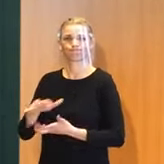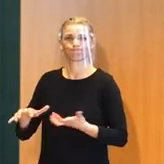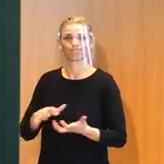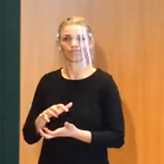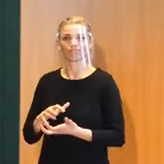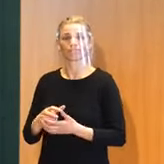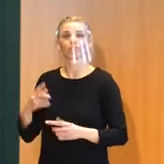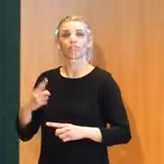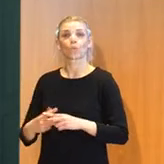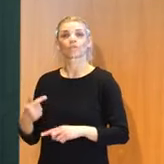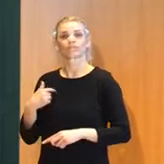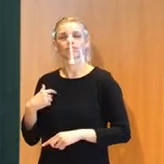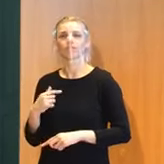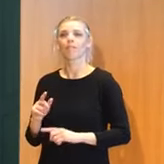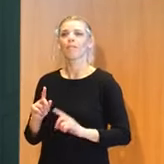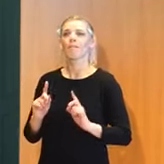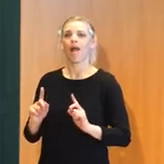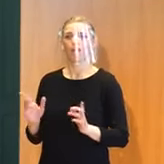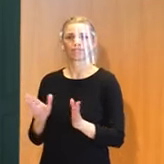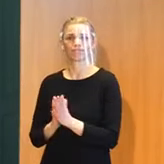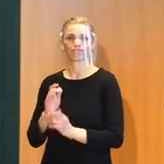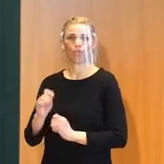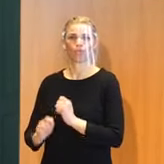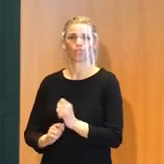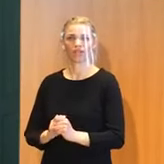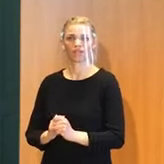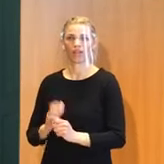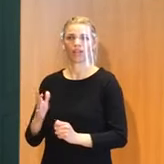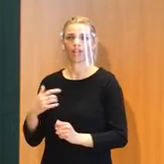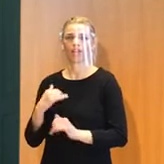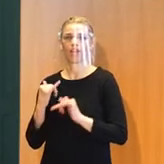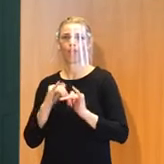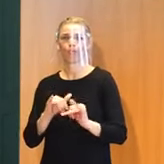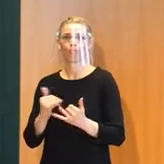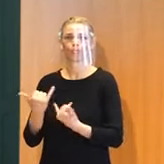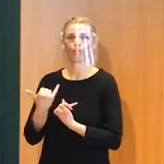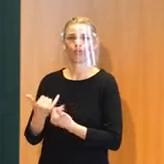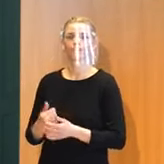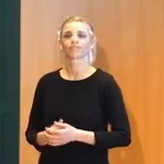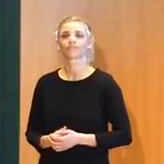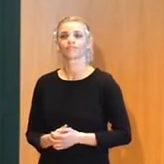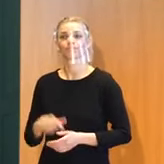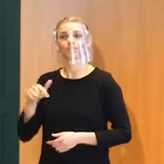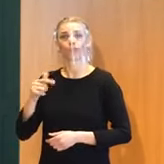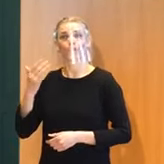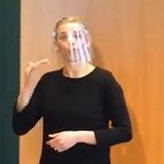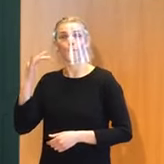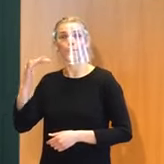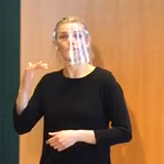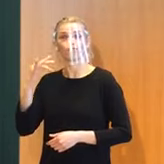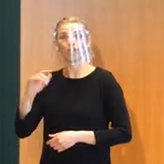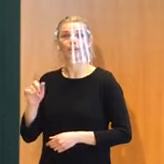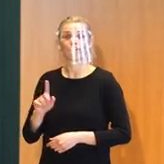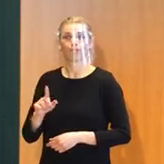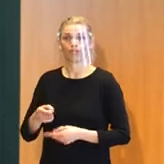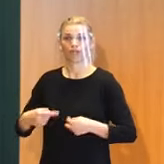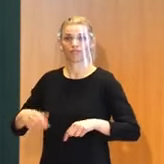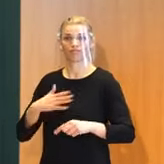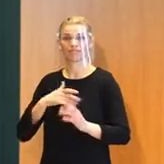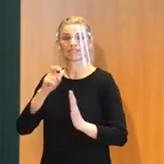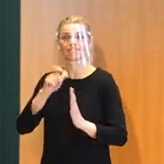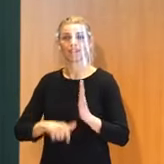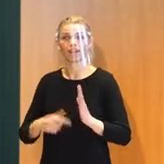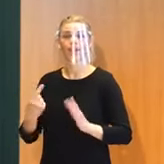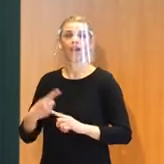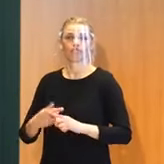my by sme mali konštruktívne spolupracovať, a nie na seba útočiť. Toto boli myšlienky, ktoré sme sa aj ako strana, aj